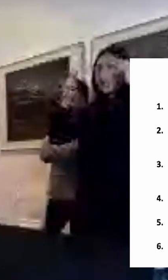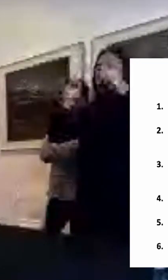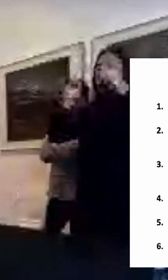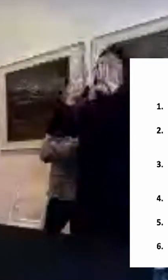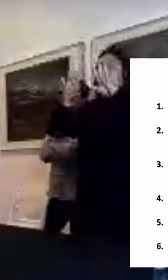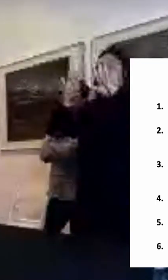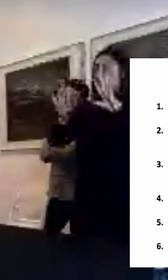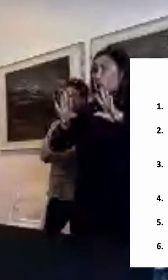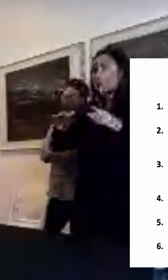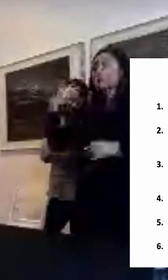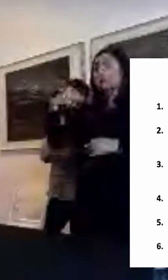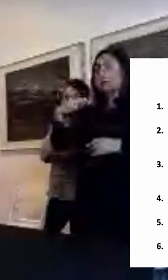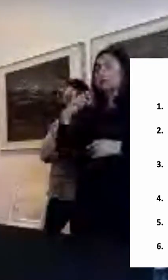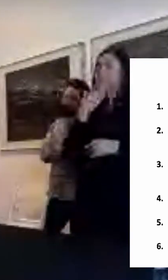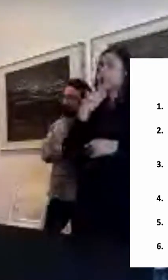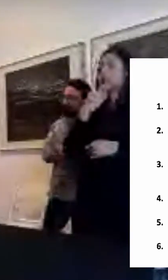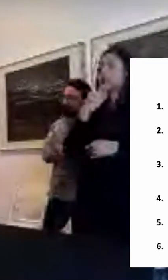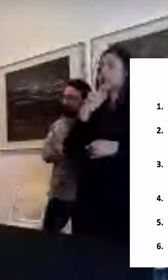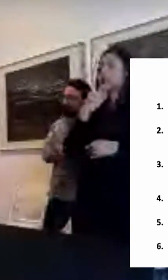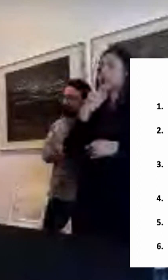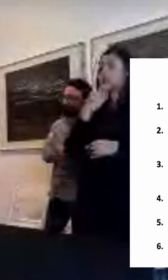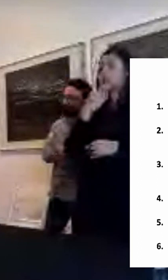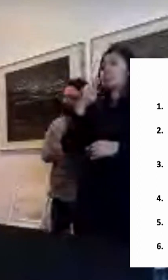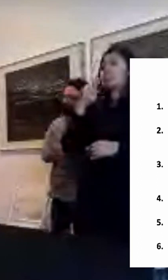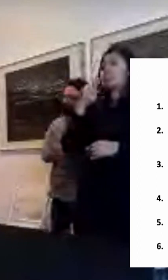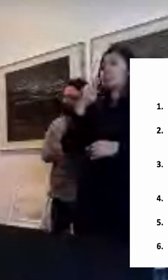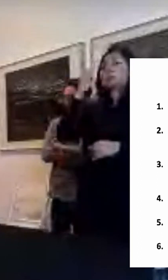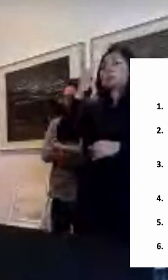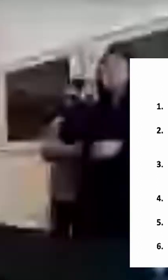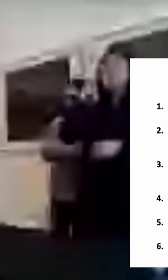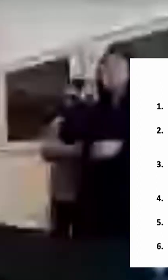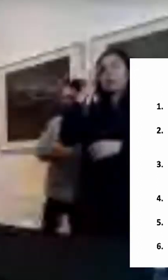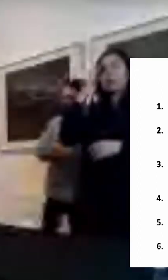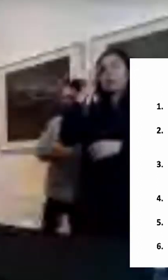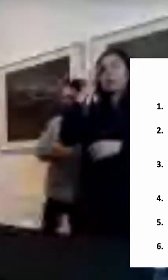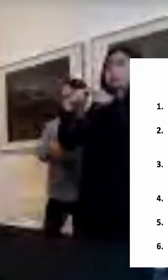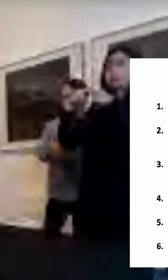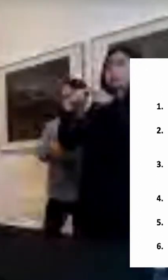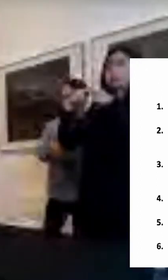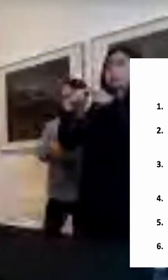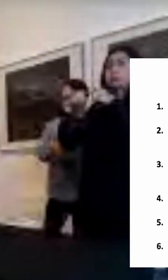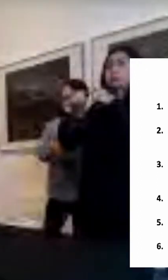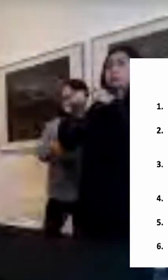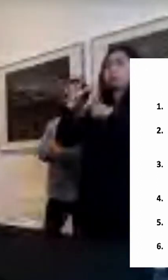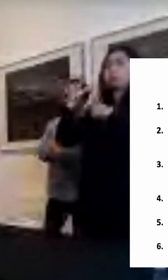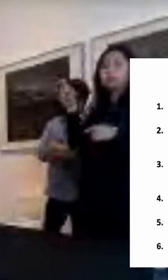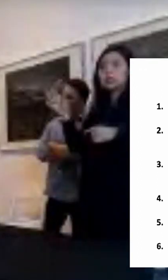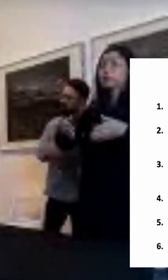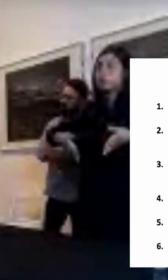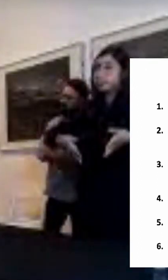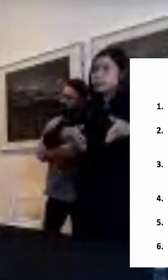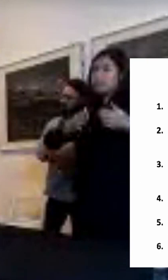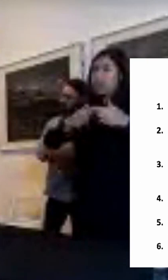relevantes. También la memoria sonora, algo que es muy importante también, o sea, en este barrio durante